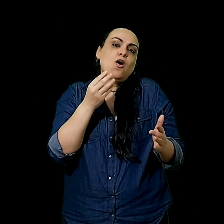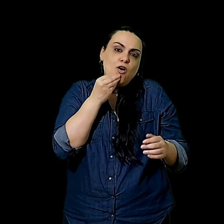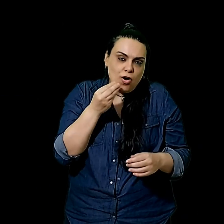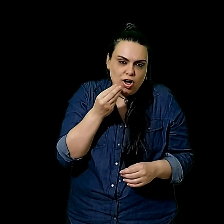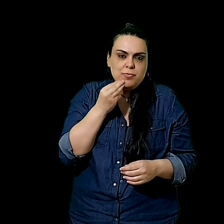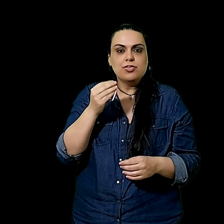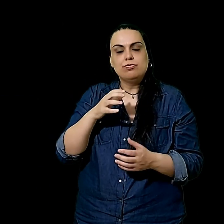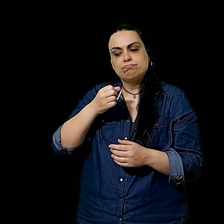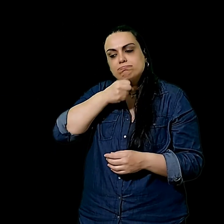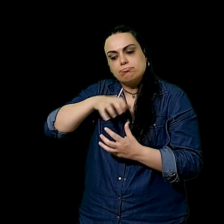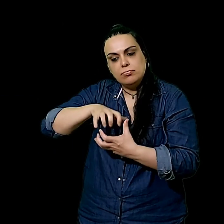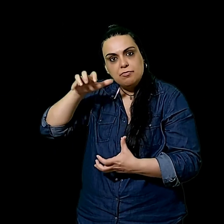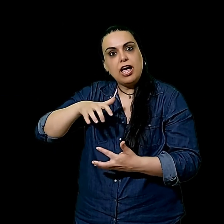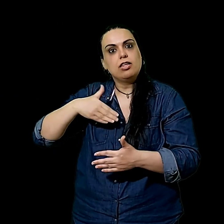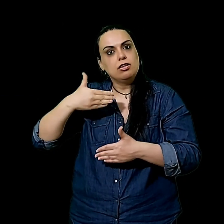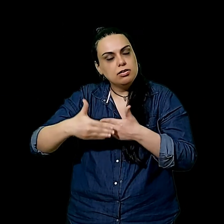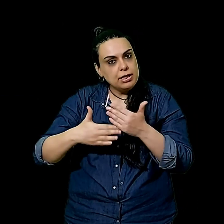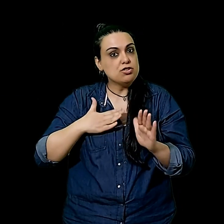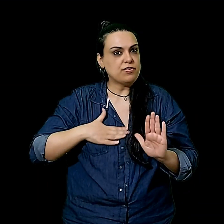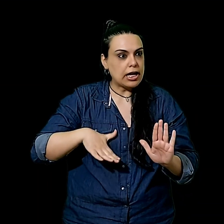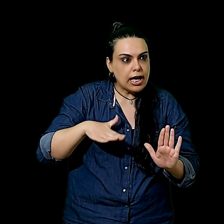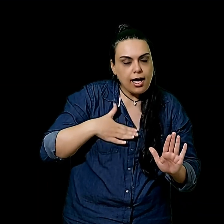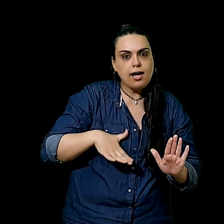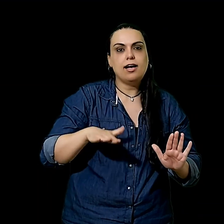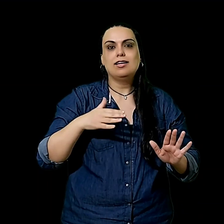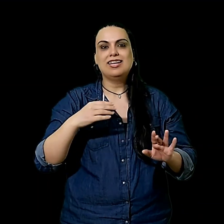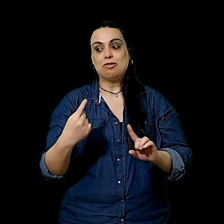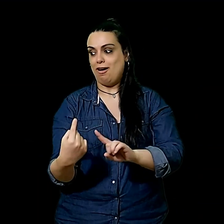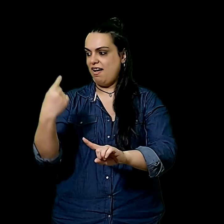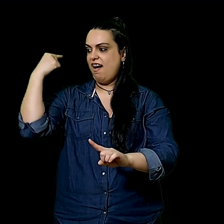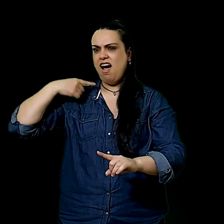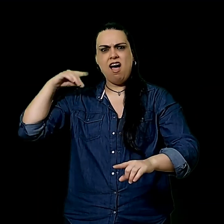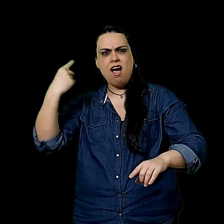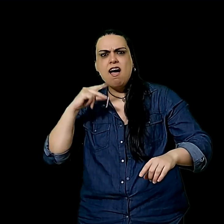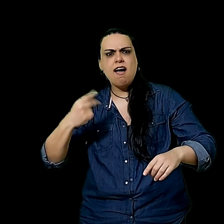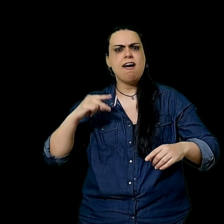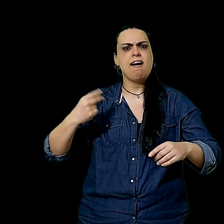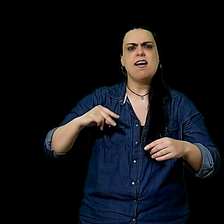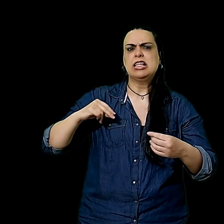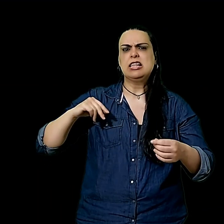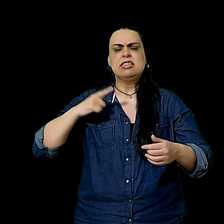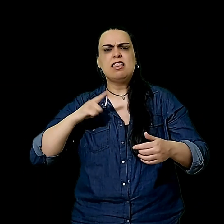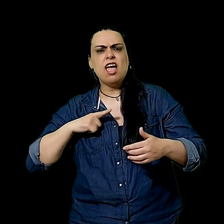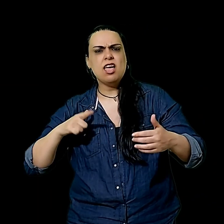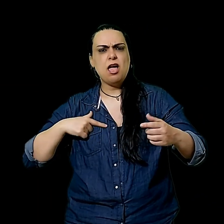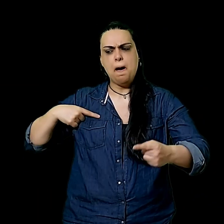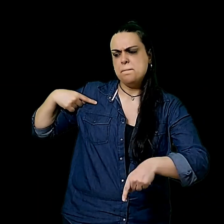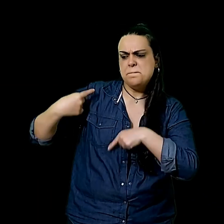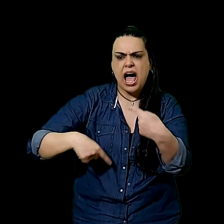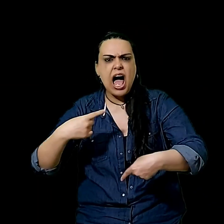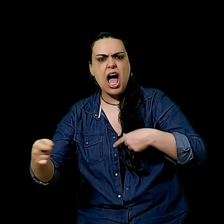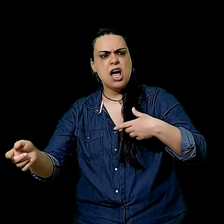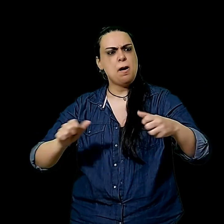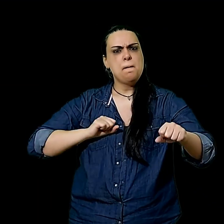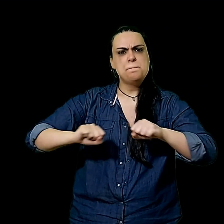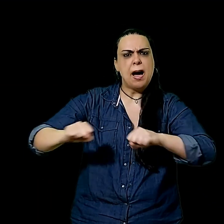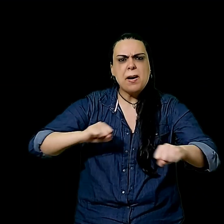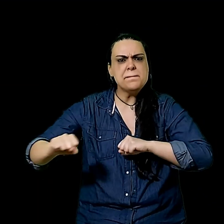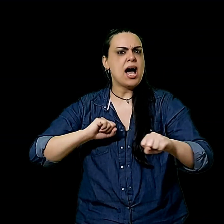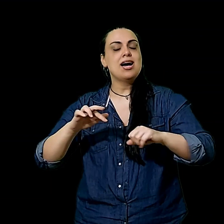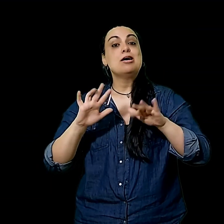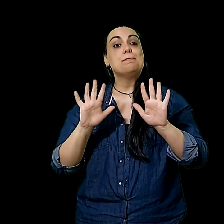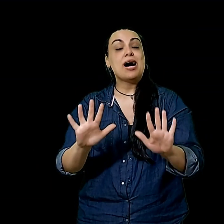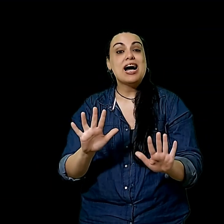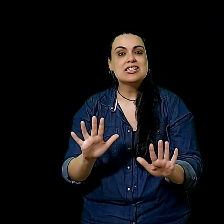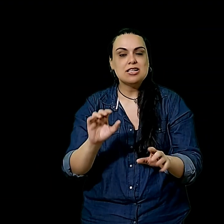mesma velocidade de antes, com a mesma agilidade de antes. Mas a chamada só